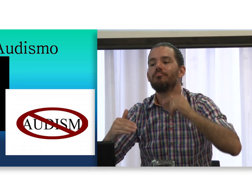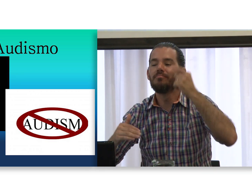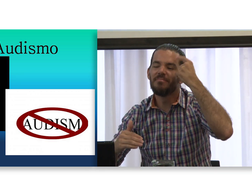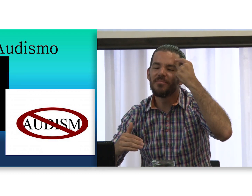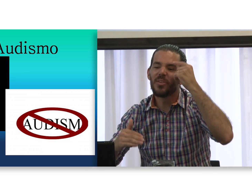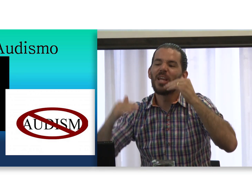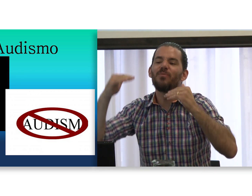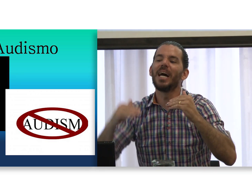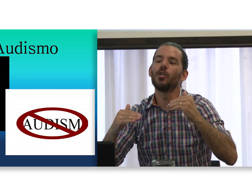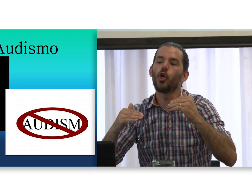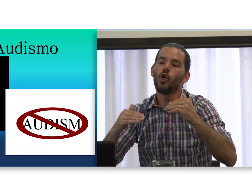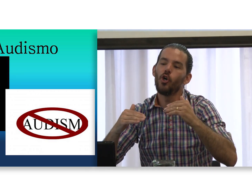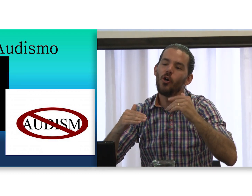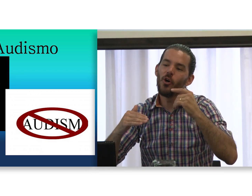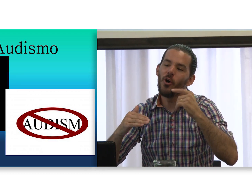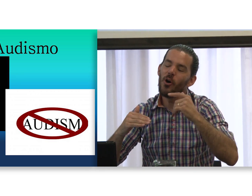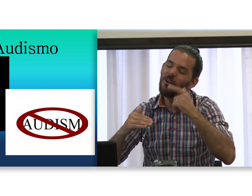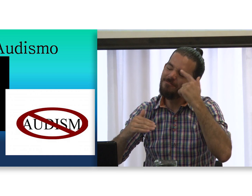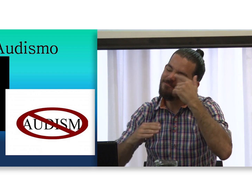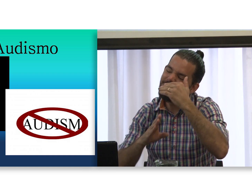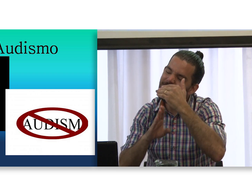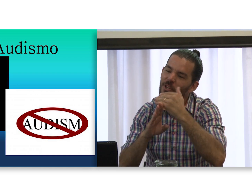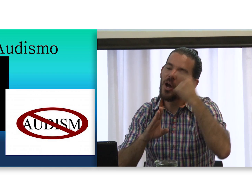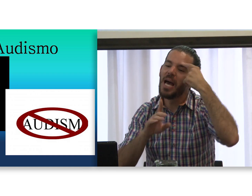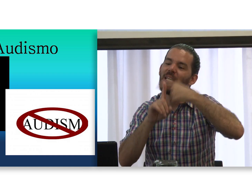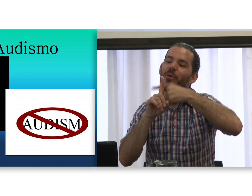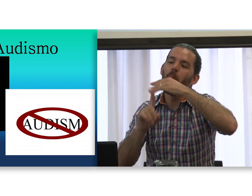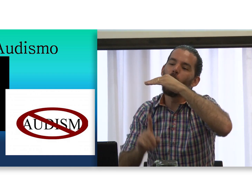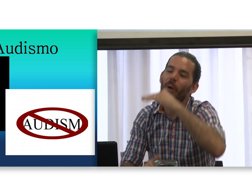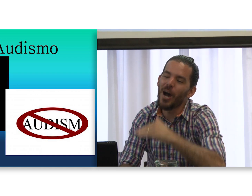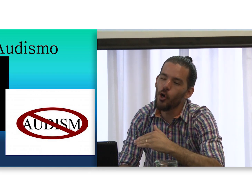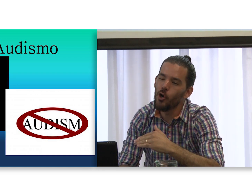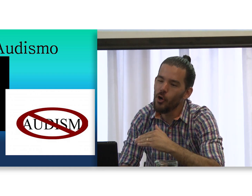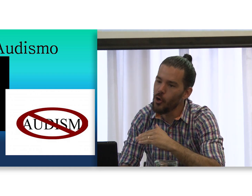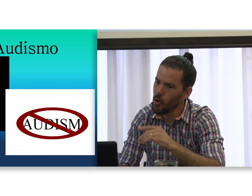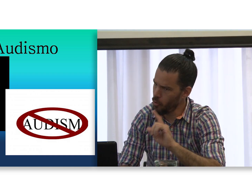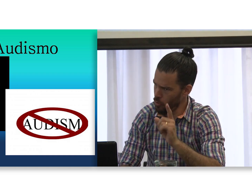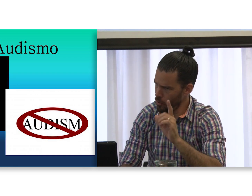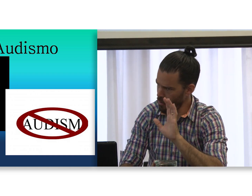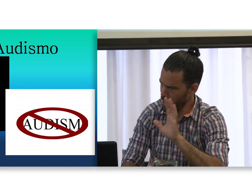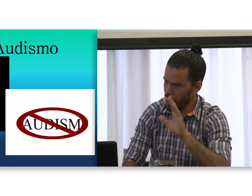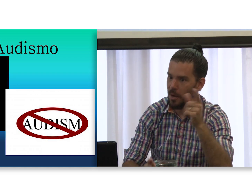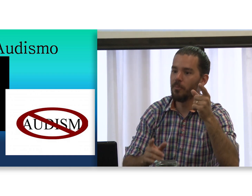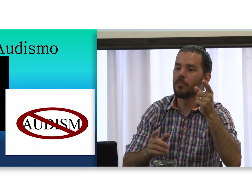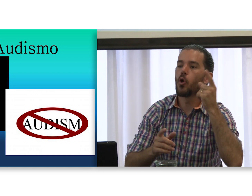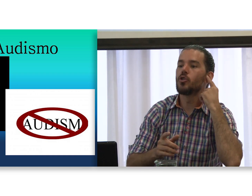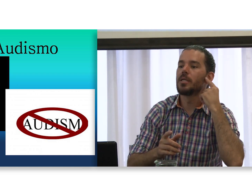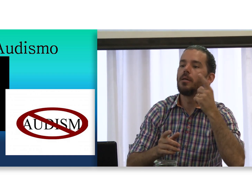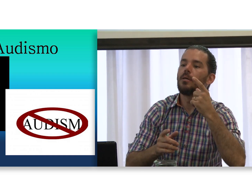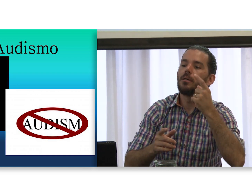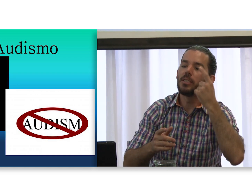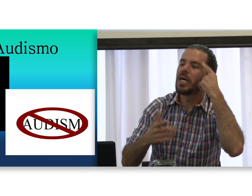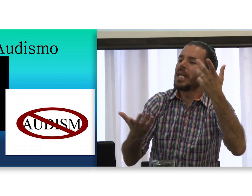eso, cómo reparar el déficit de la audición, buscar cómo hacer para que el sordo escuche o para que el sordo hable. La